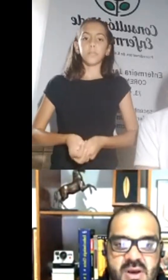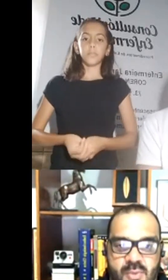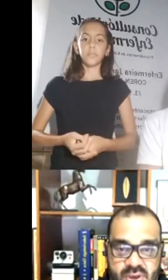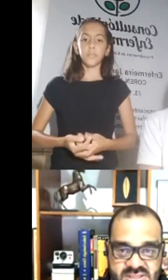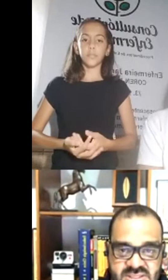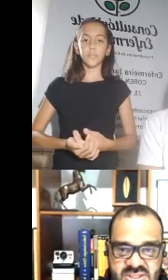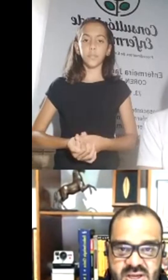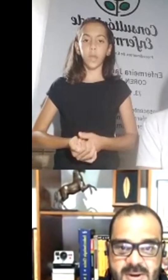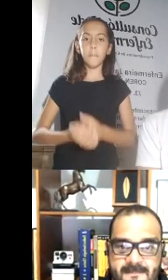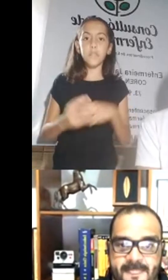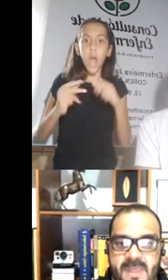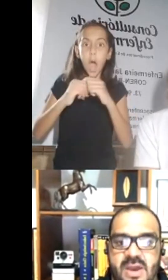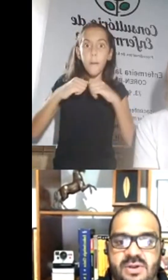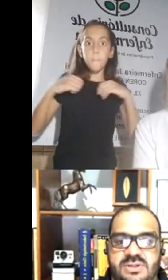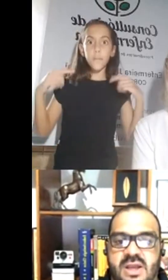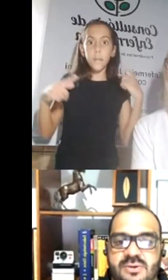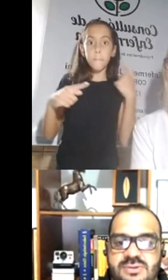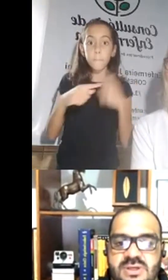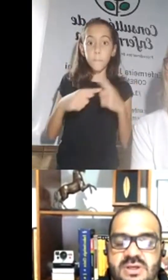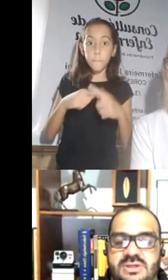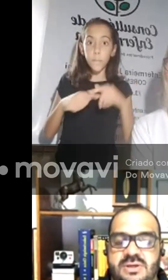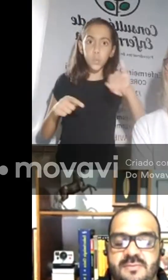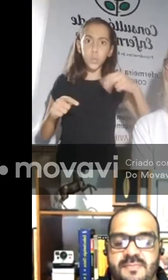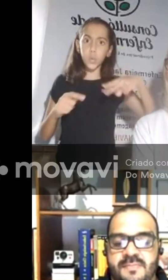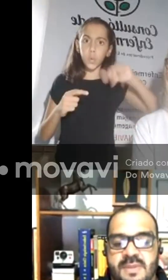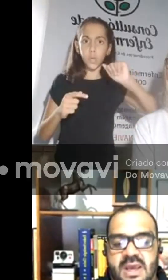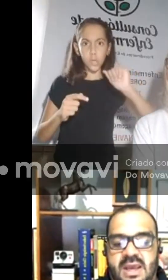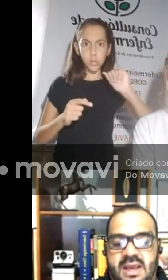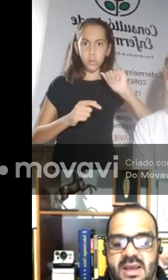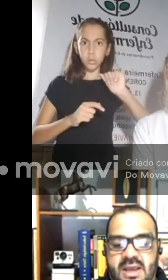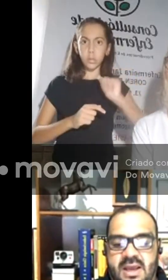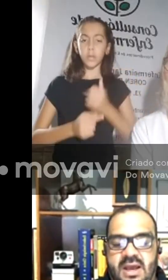abrir. Porque assim, Jana, eu entendo o seguinte,